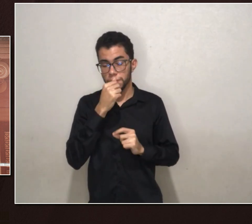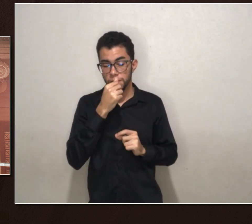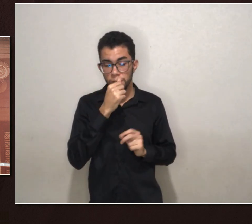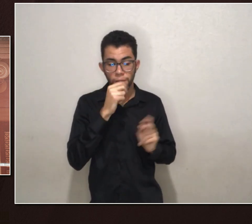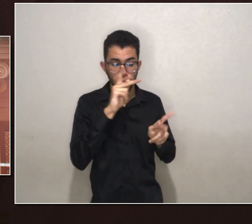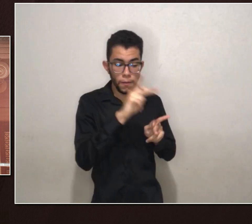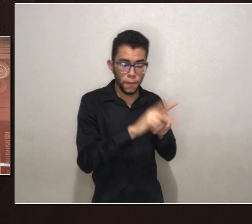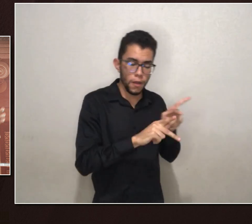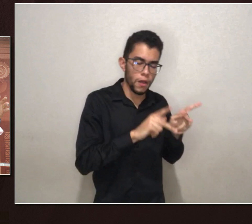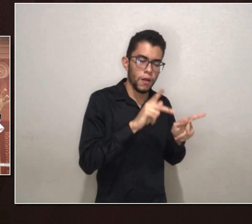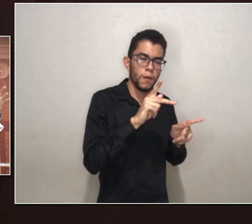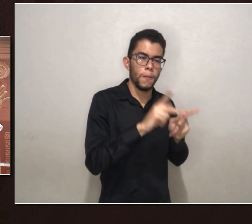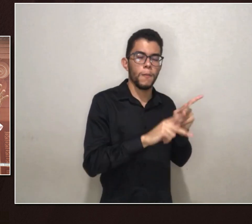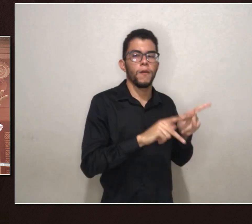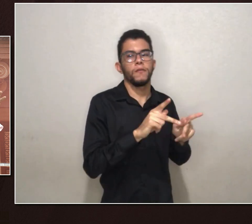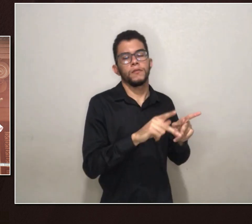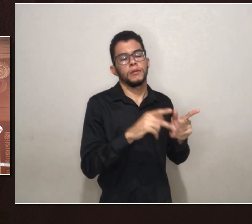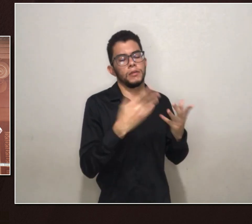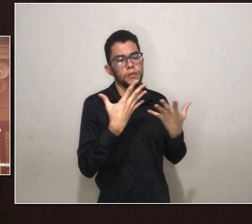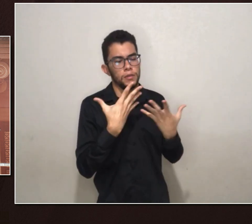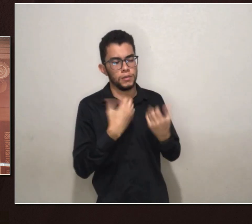né? Então